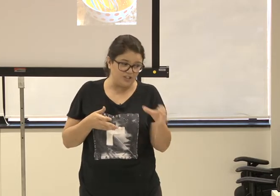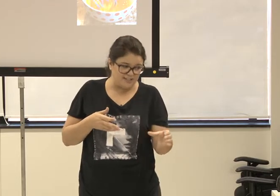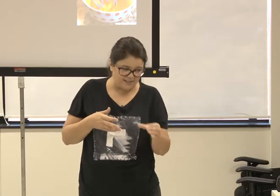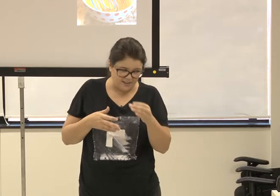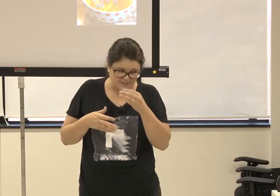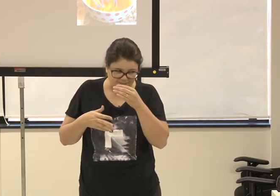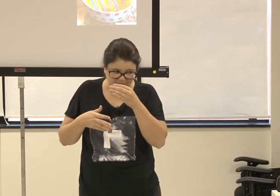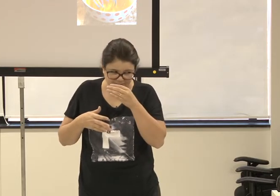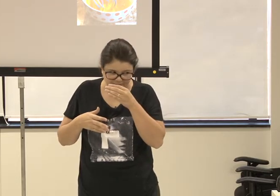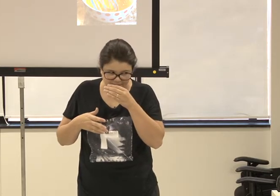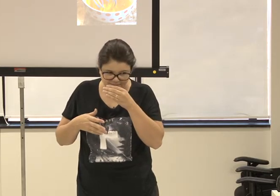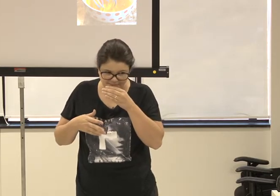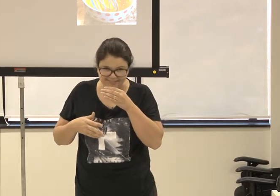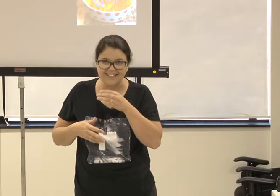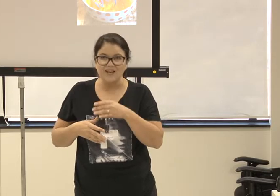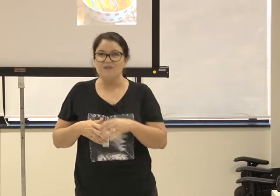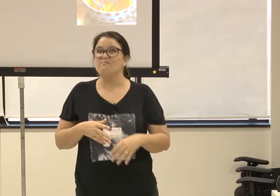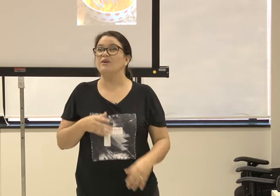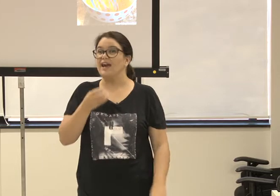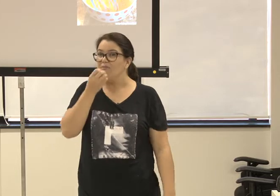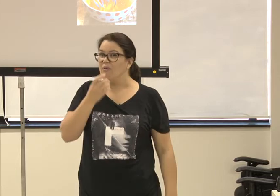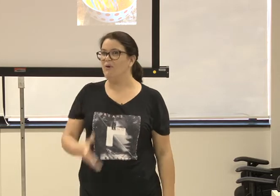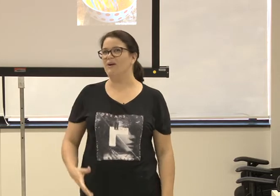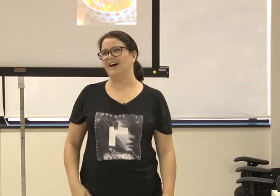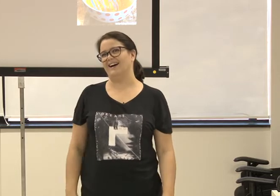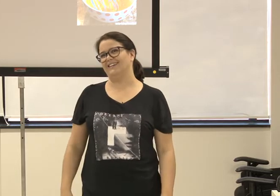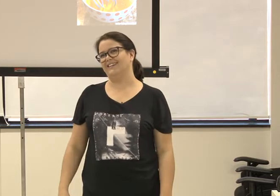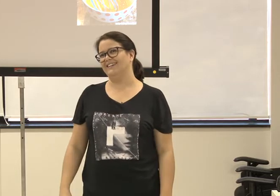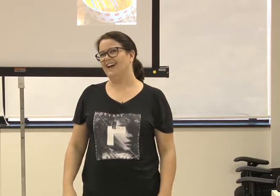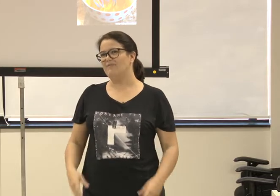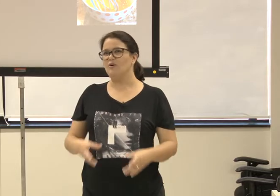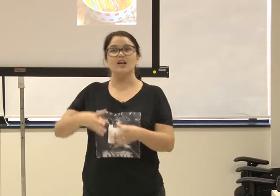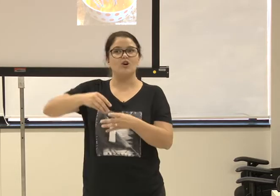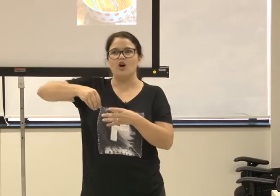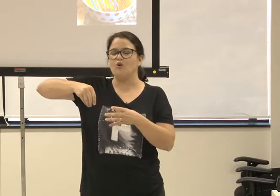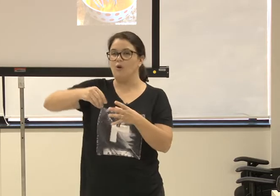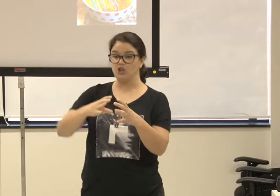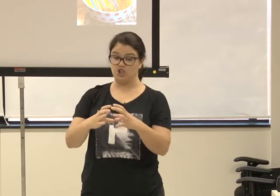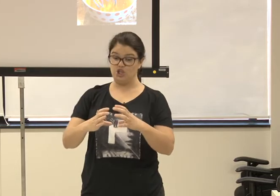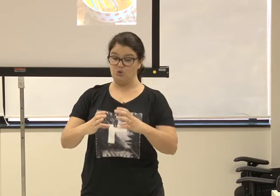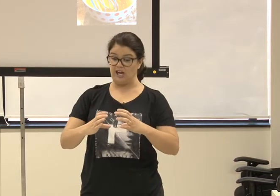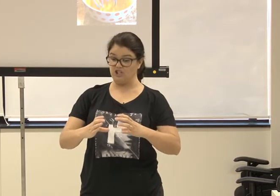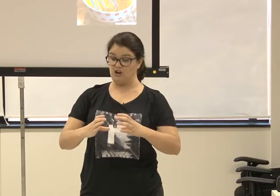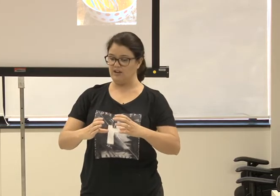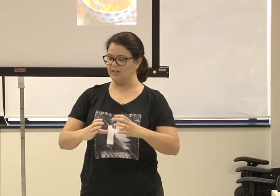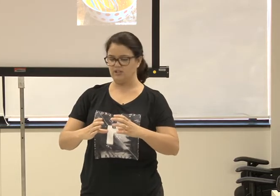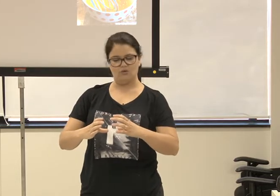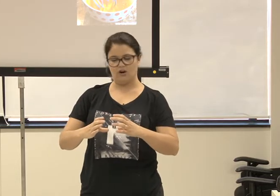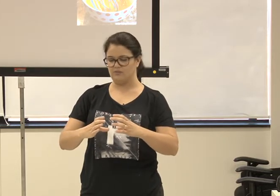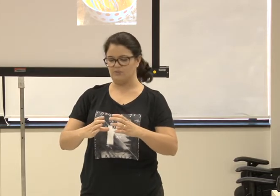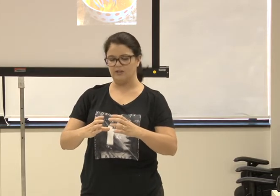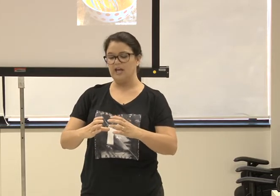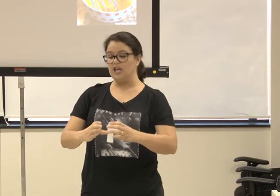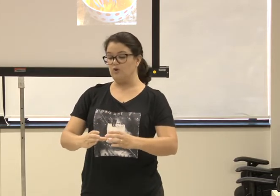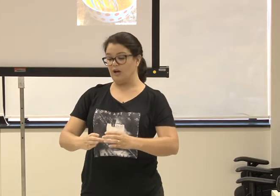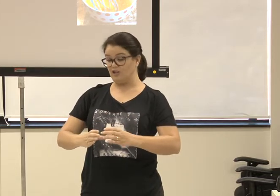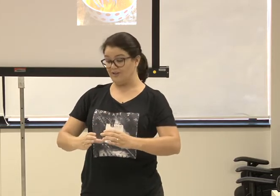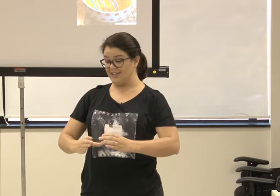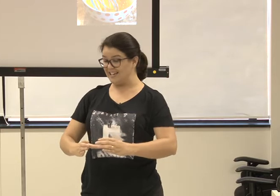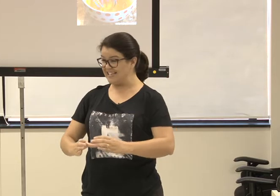sim. Porque é bom, cara. É bom, e ele coloca um monte. E o cachorro quente, não gosto muito. E o cachorro quente é